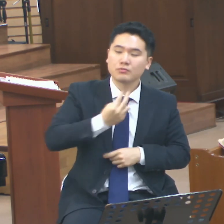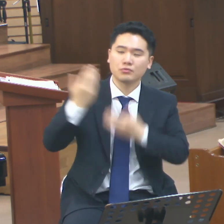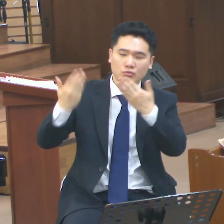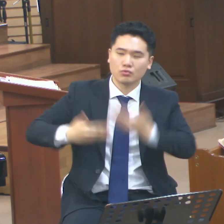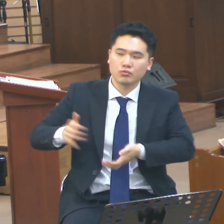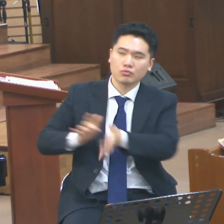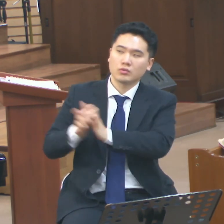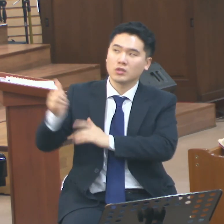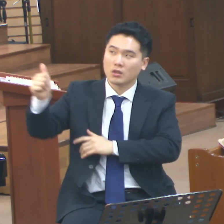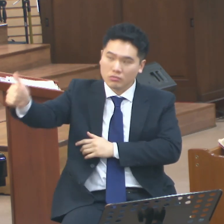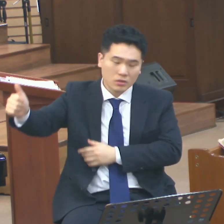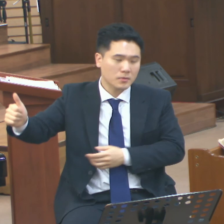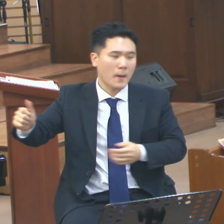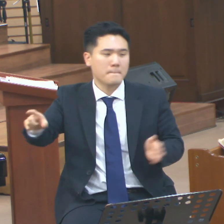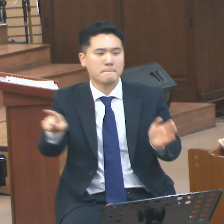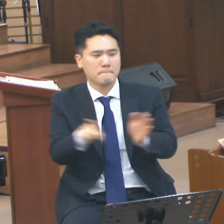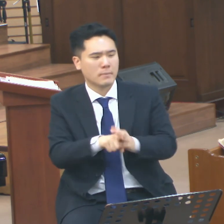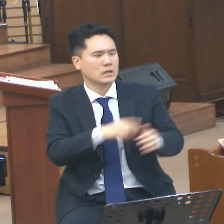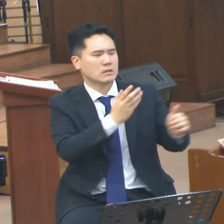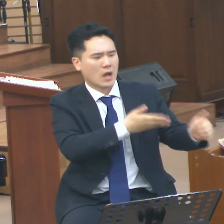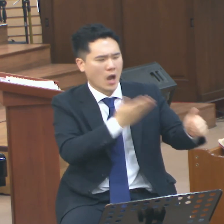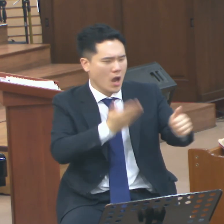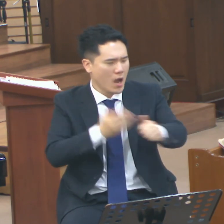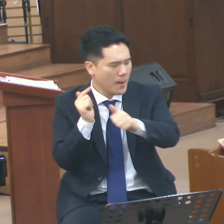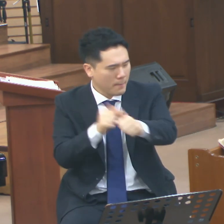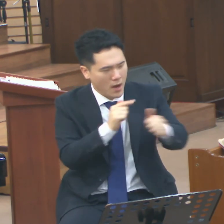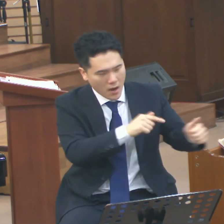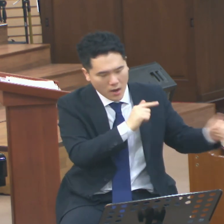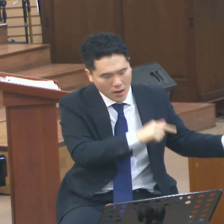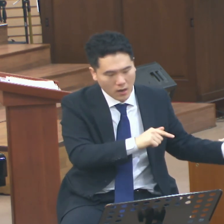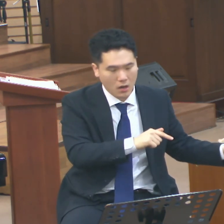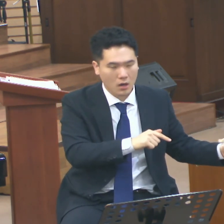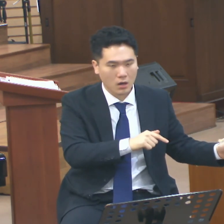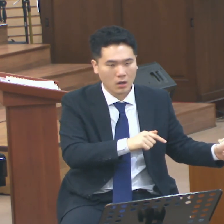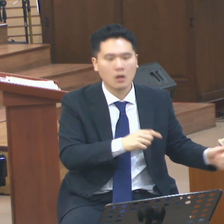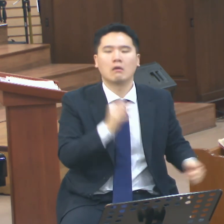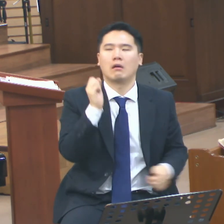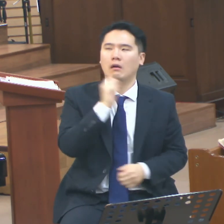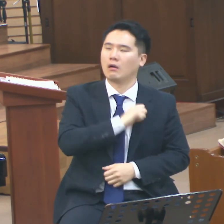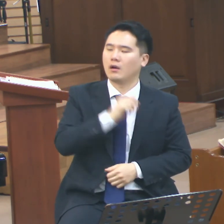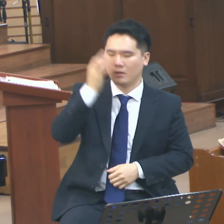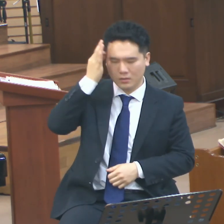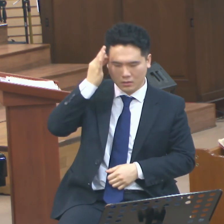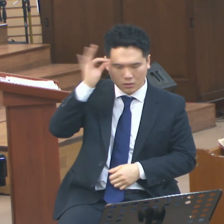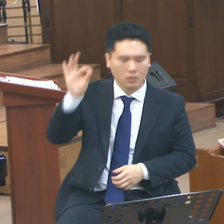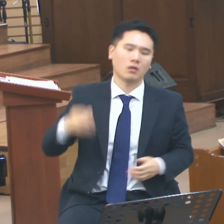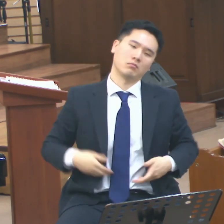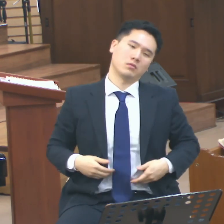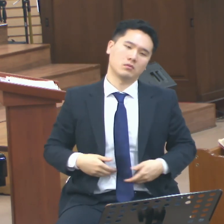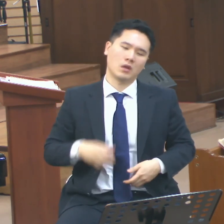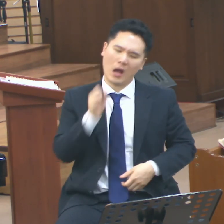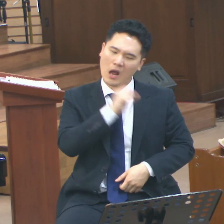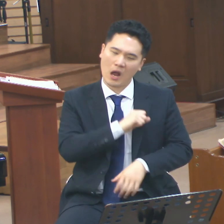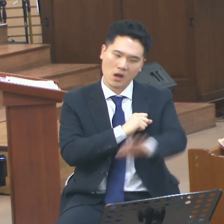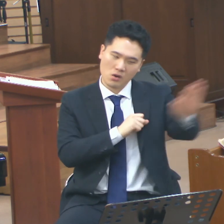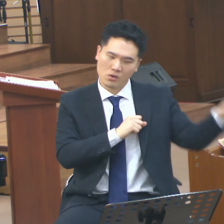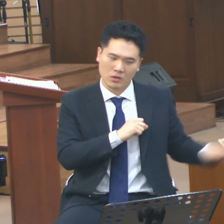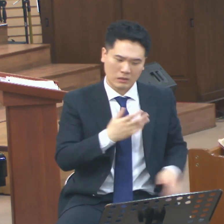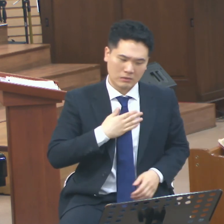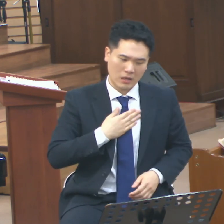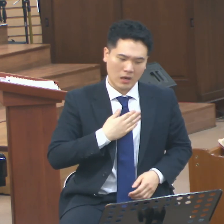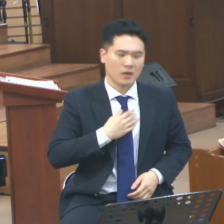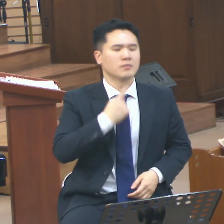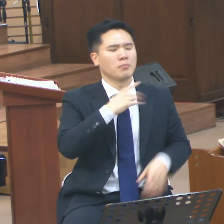이 진리가 여기 있구나. 이 말씀을 통해서 우리가 발견하는 거잖아요. 얼마나 중요해요. 예수님이 그 진리를